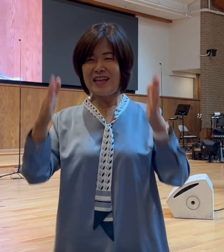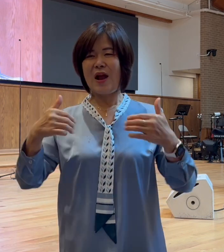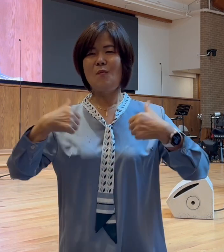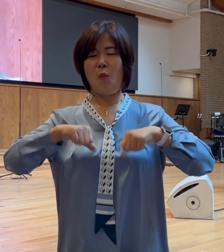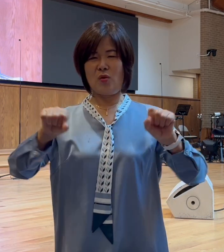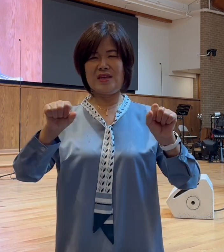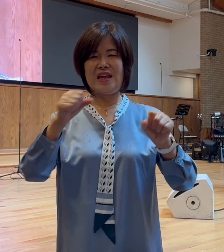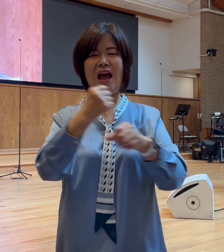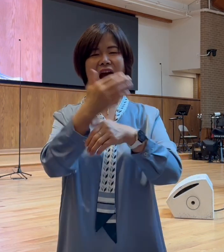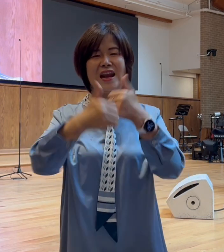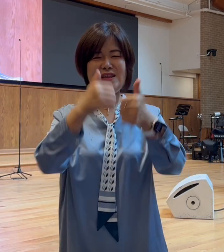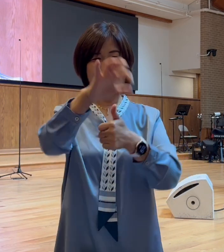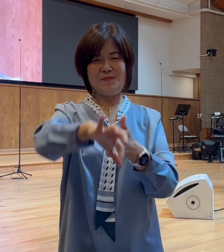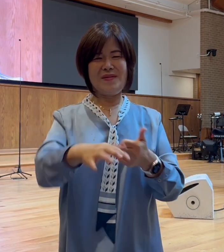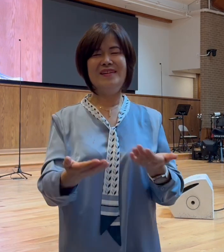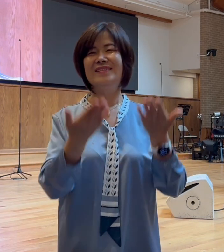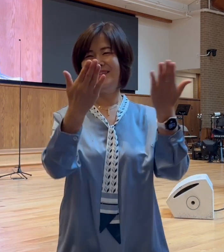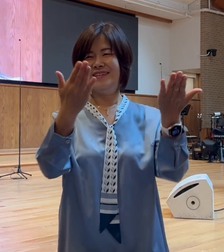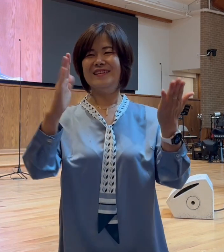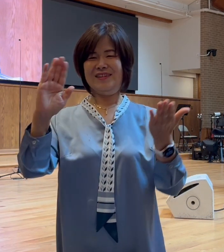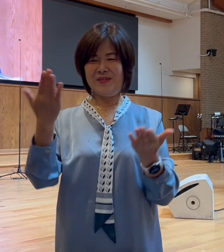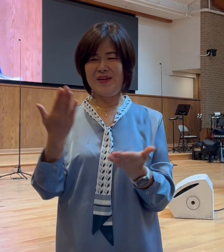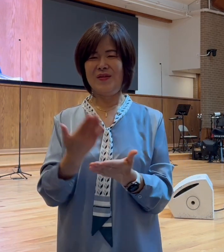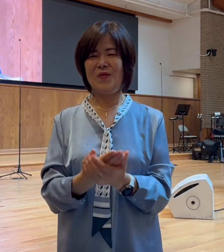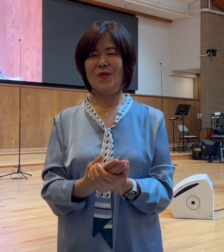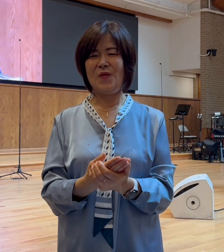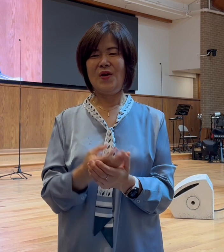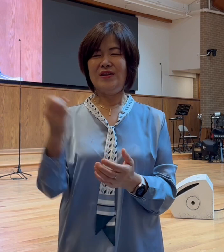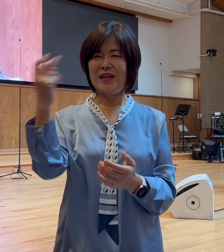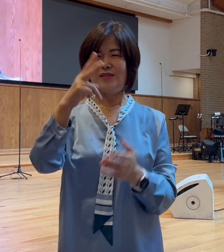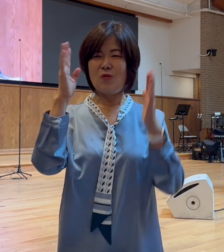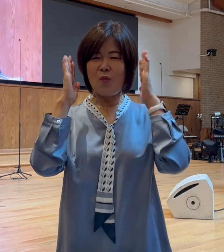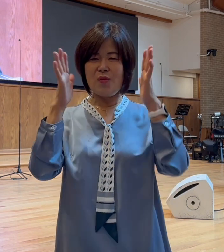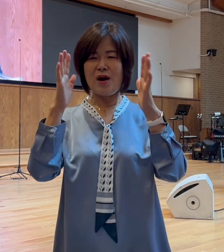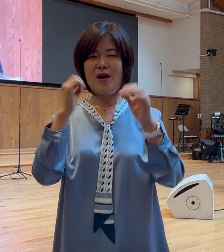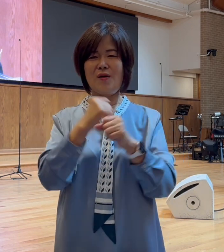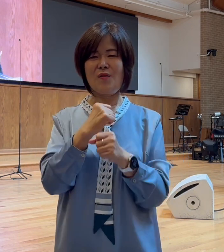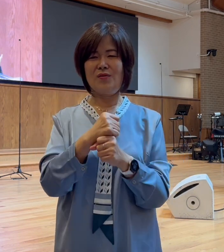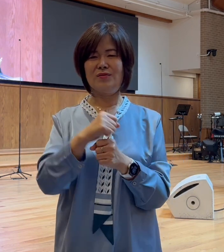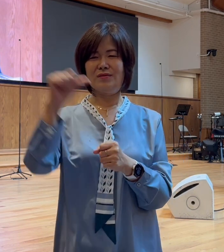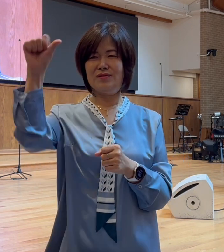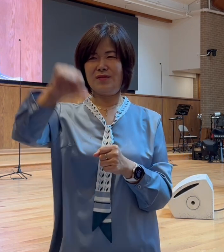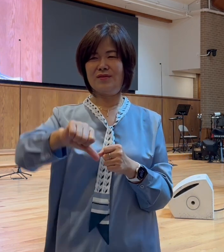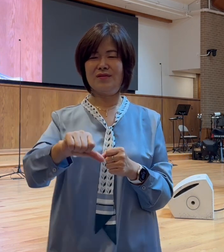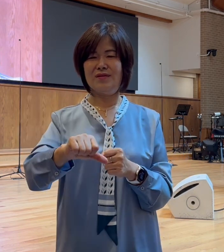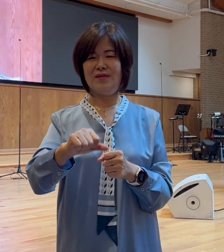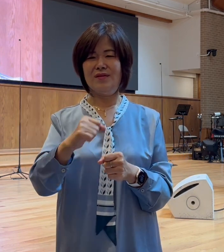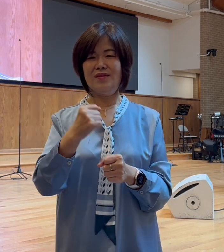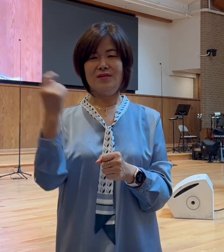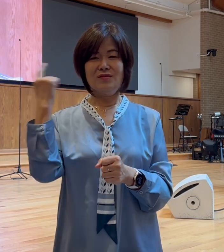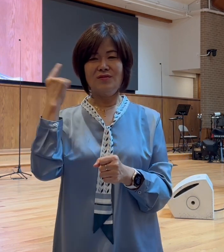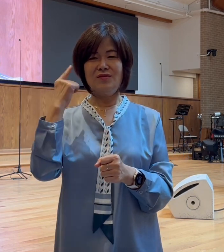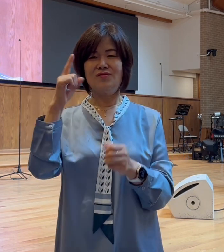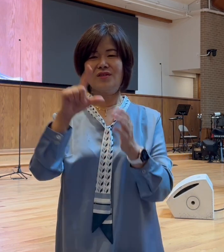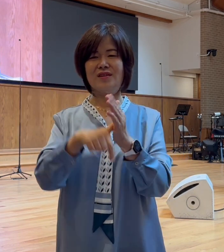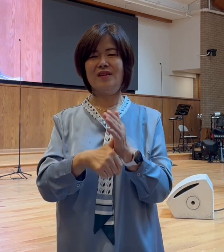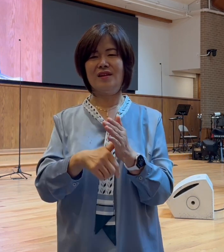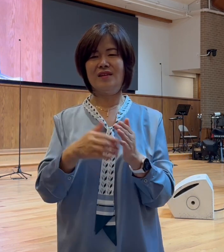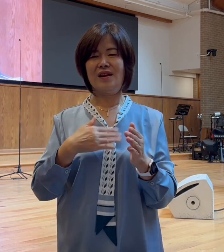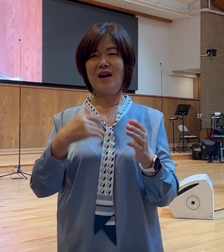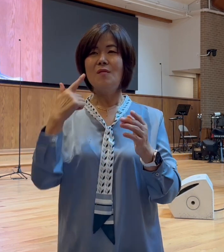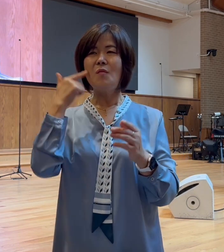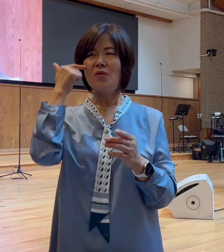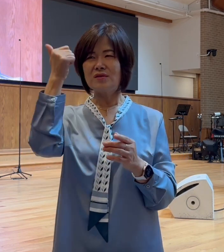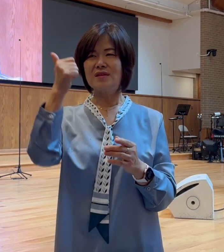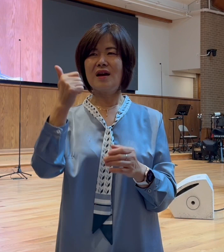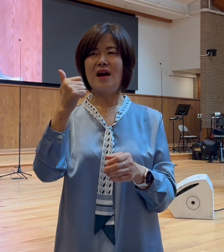포기각서를 썼는데, 뭐 재수하고 딱 1차 떨어졌다는 얘기를 듣는 순간에 목사 안